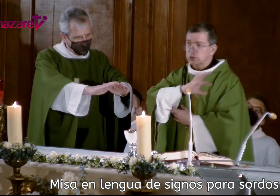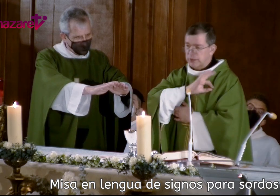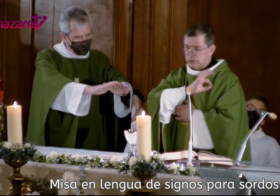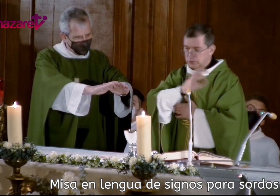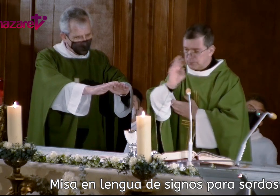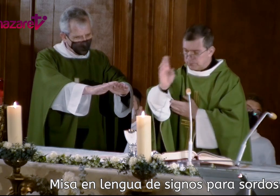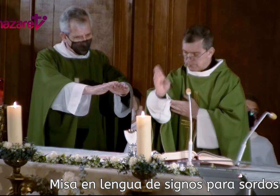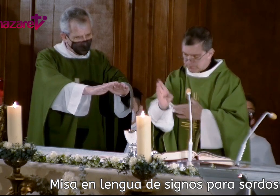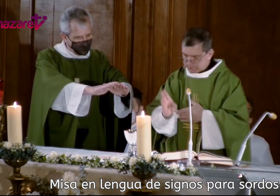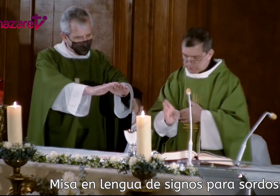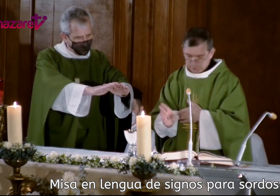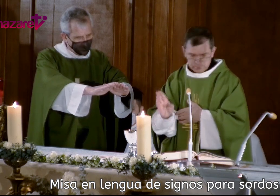Señor.